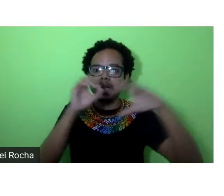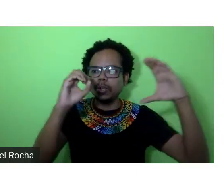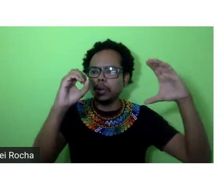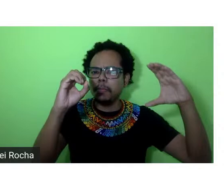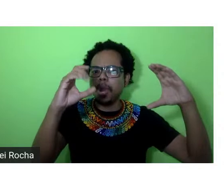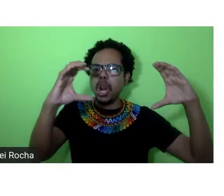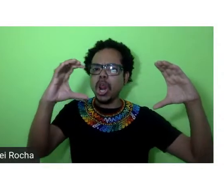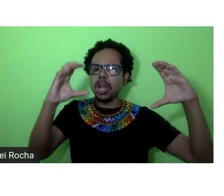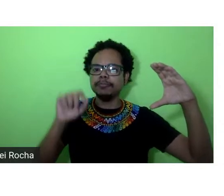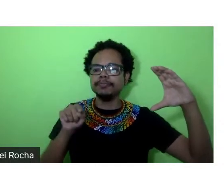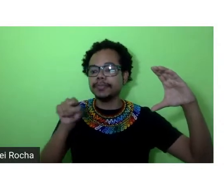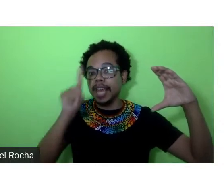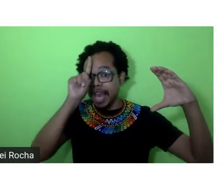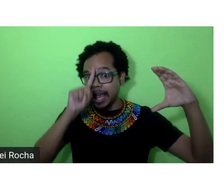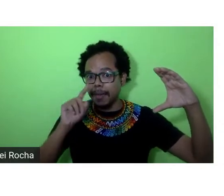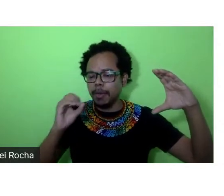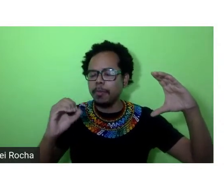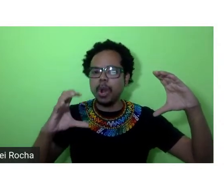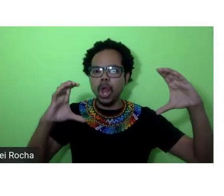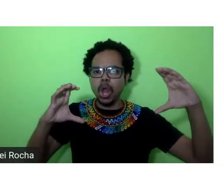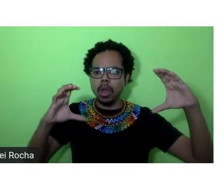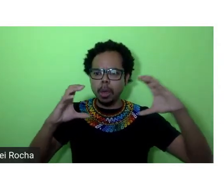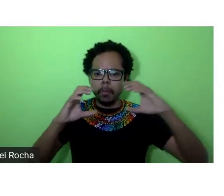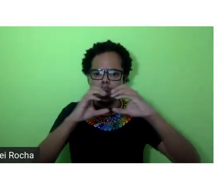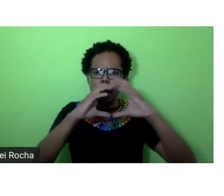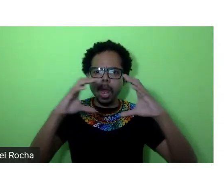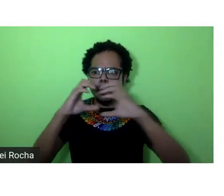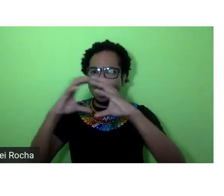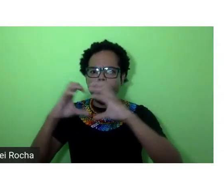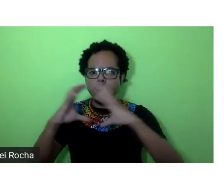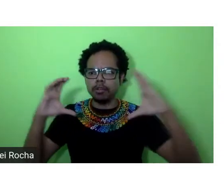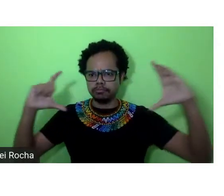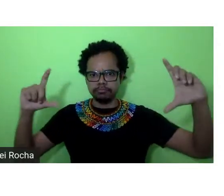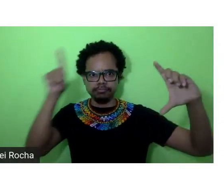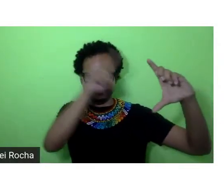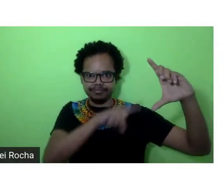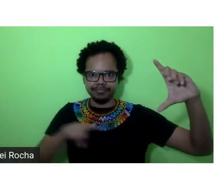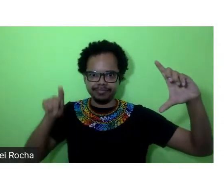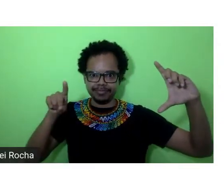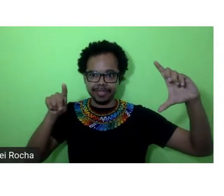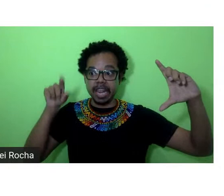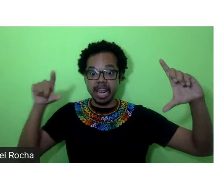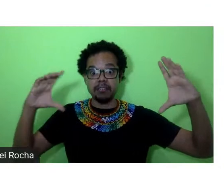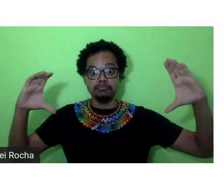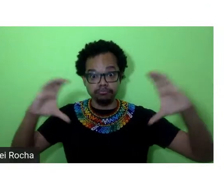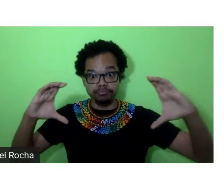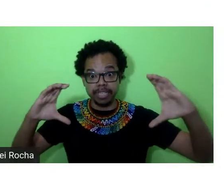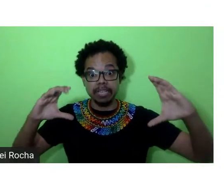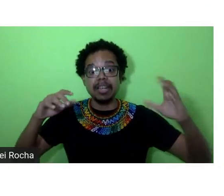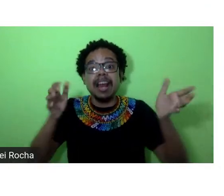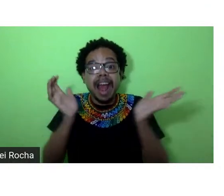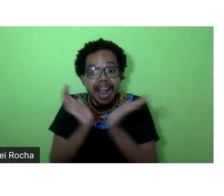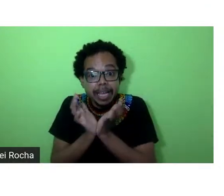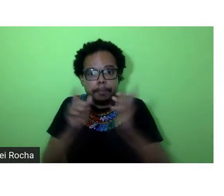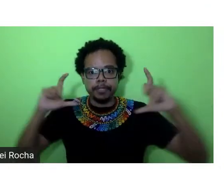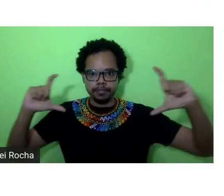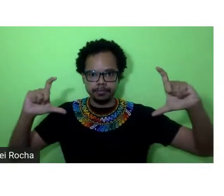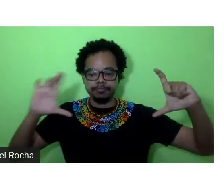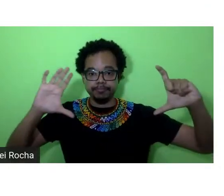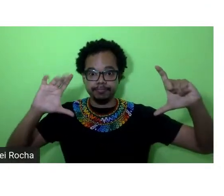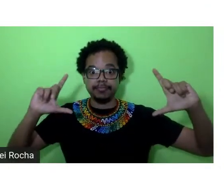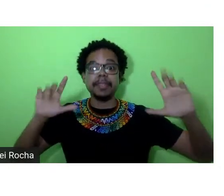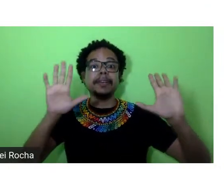e o vermelho é ele consegue se esconder e o preto também o branco também